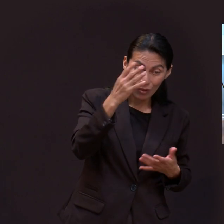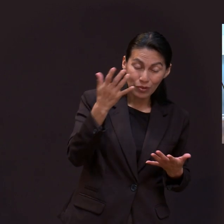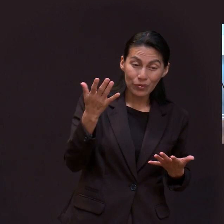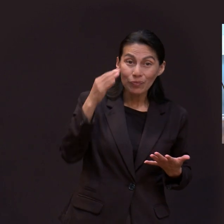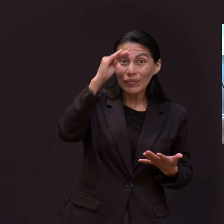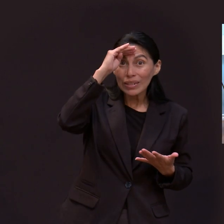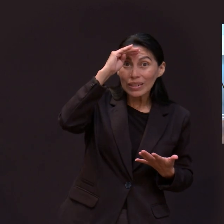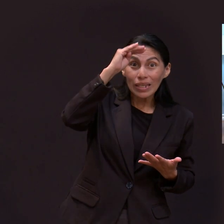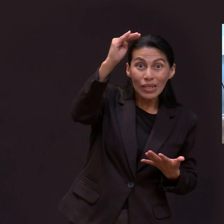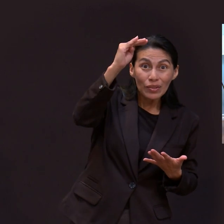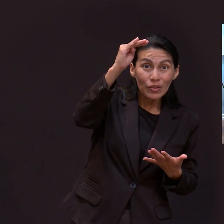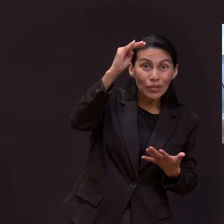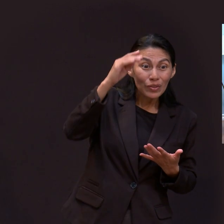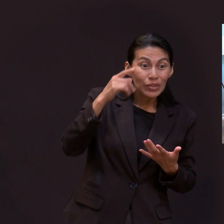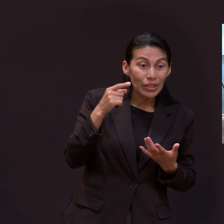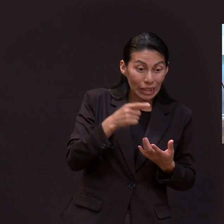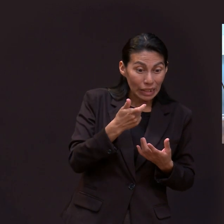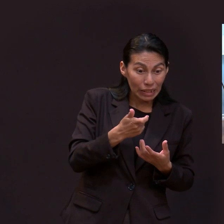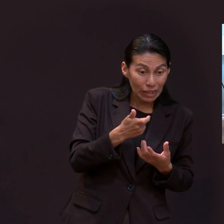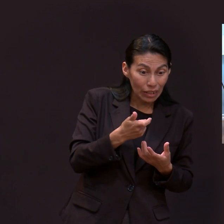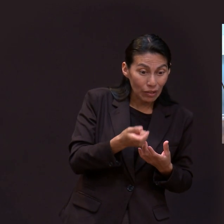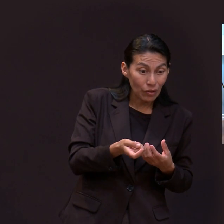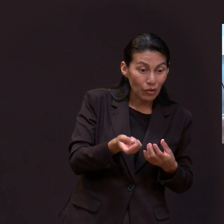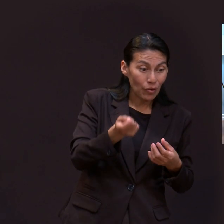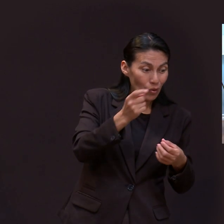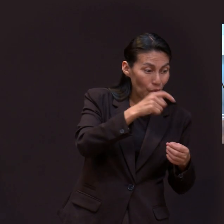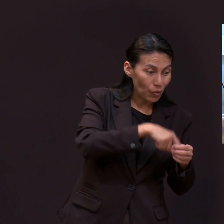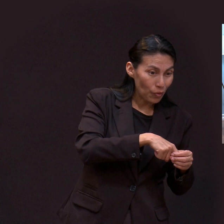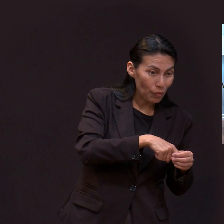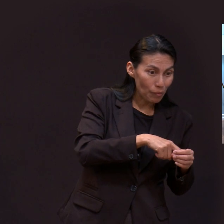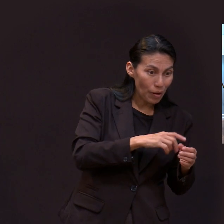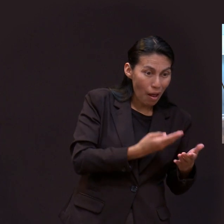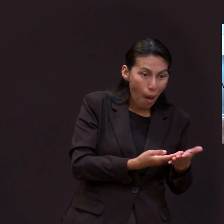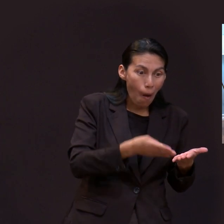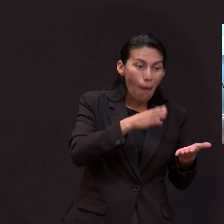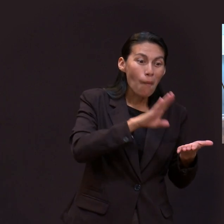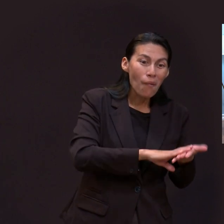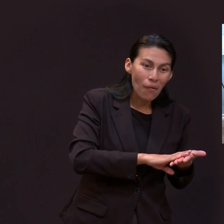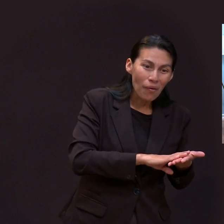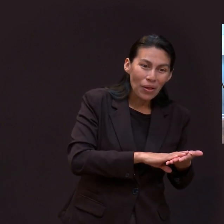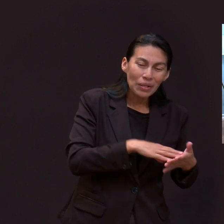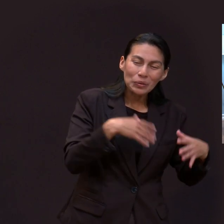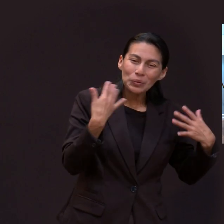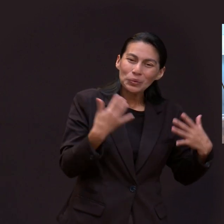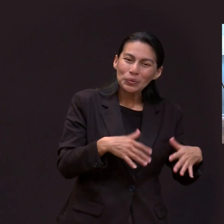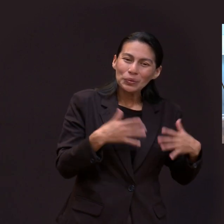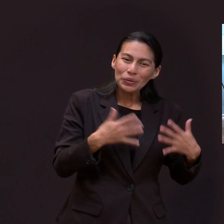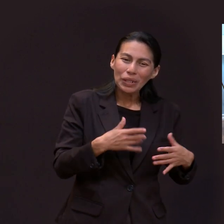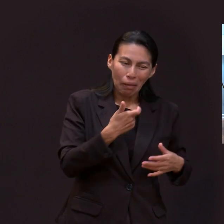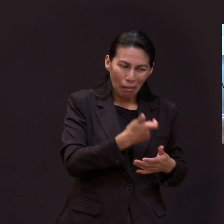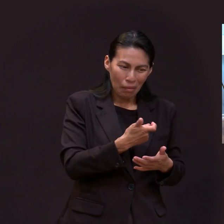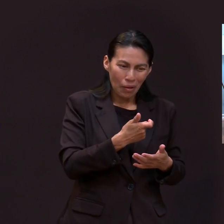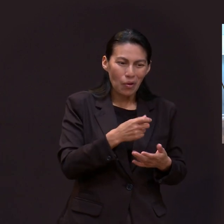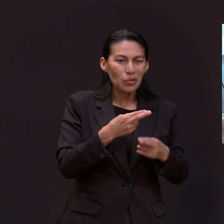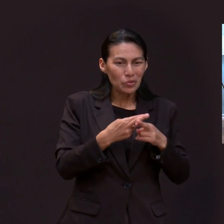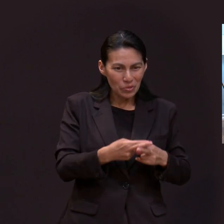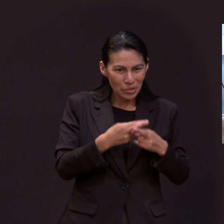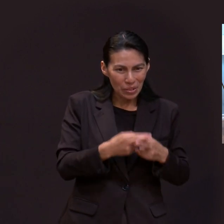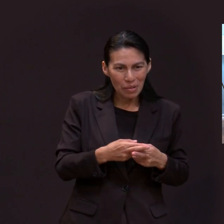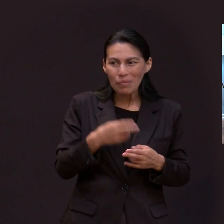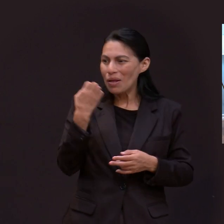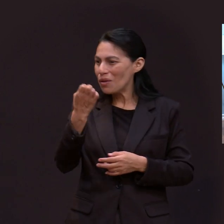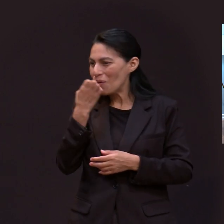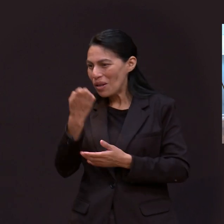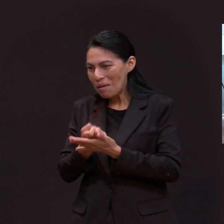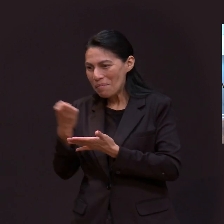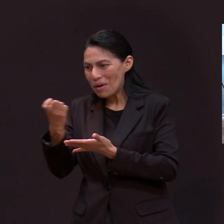tenía allí planes para invertir su dinero para que se multiplicará y pudiera ver lo